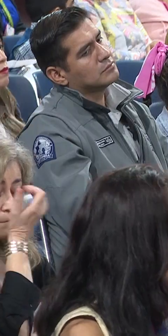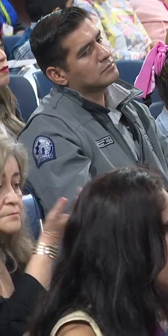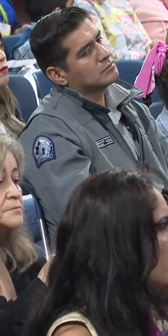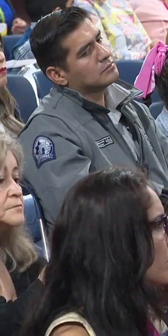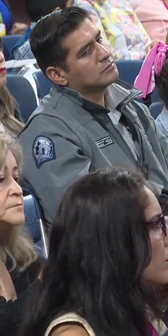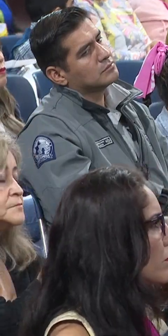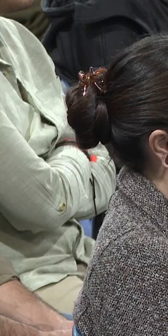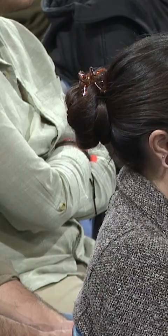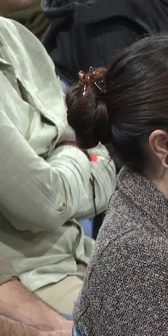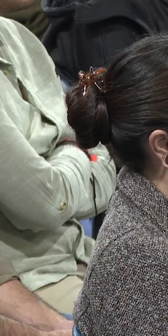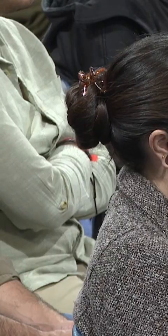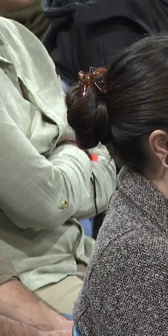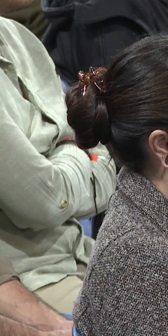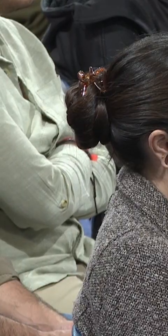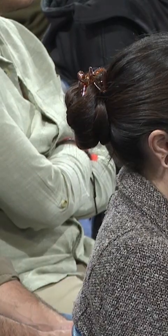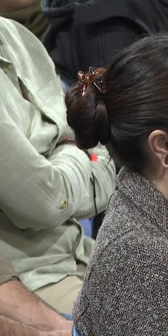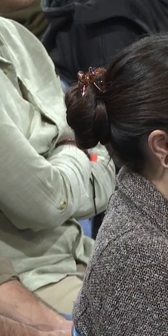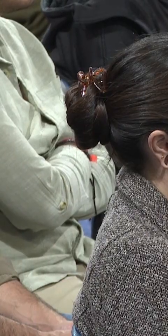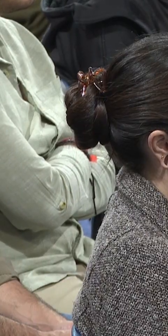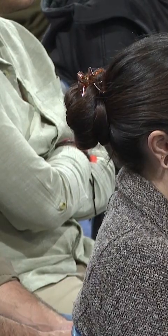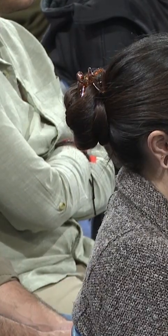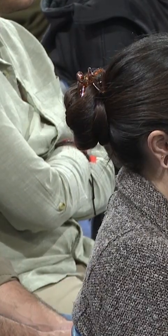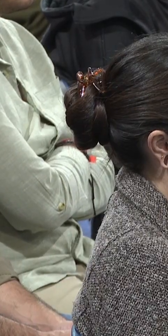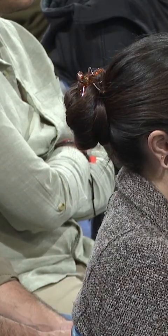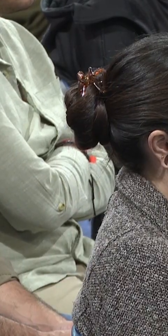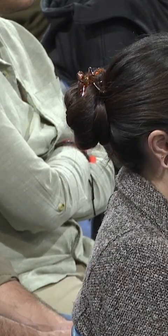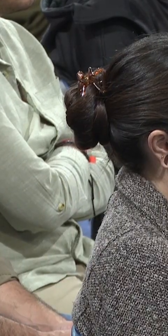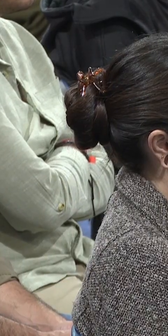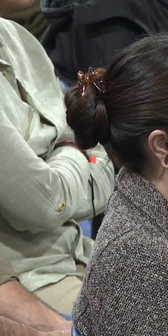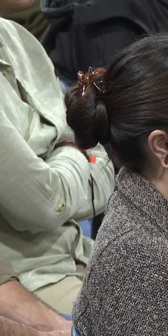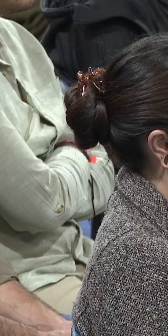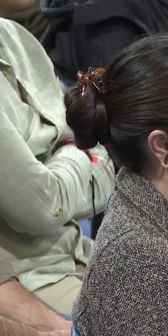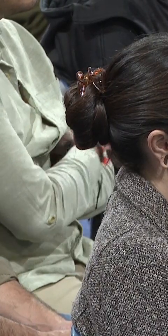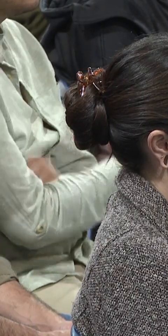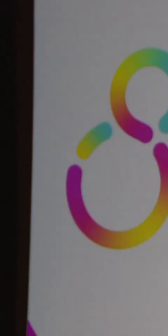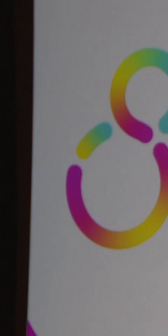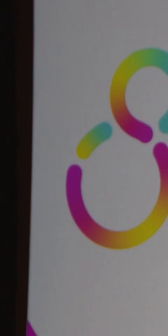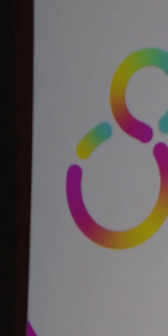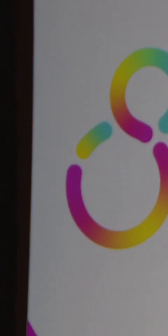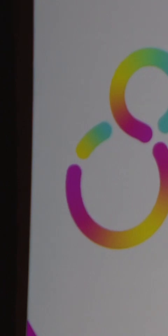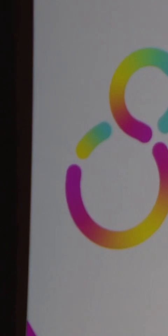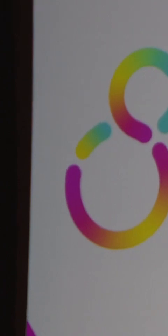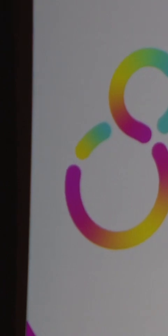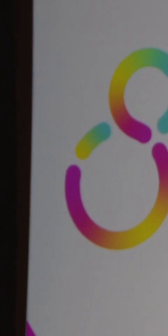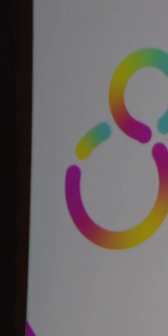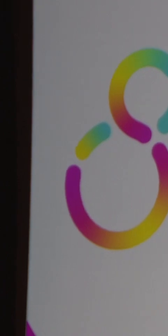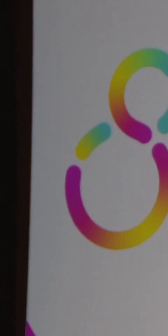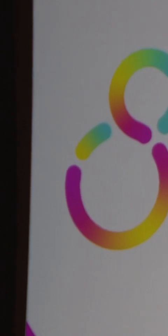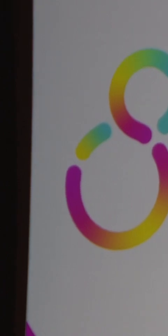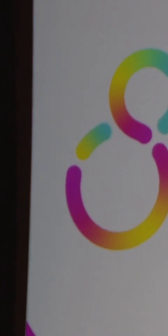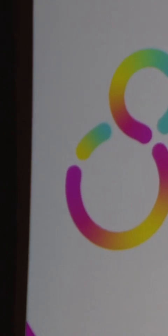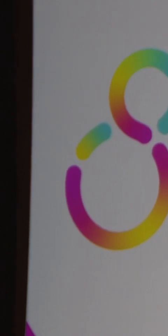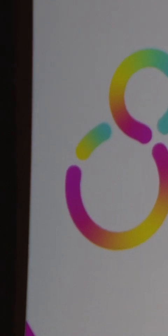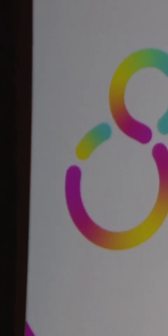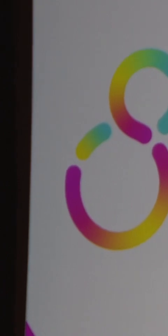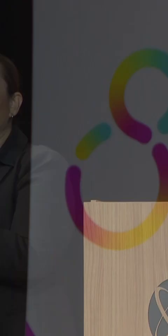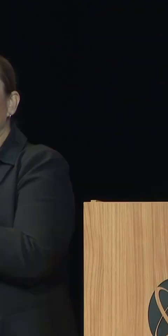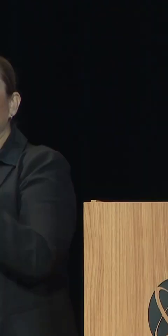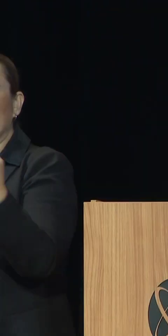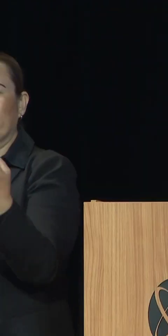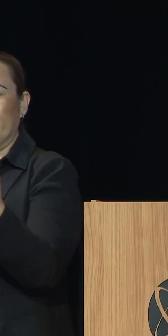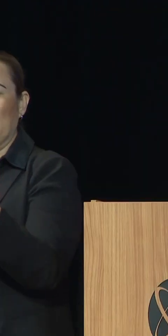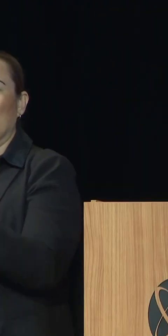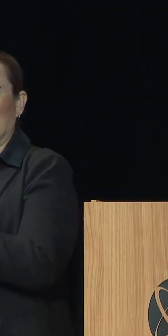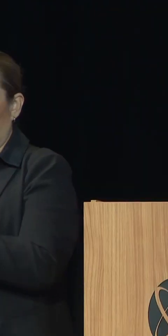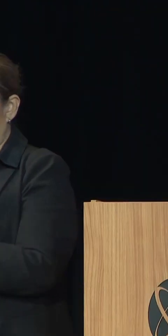en Guadalajara busca complementar la atención que se brinda en Zapopan, señaló el presidente municipal interino de Guadalajara, Francisco Ramírez Salcido.